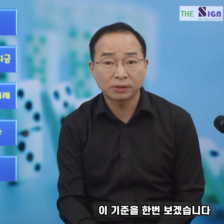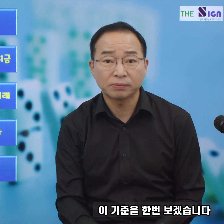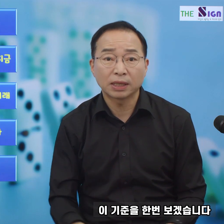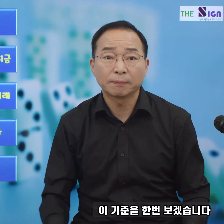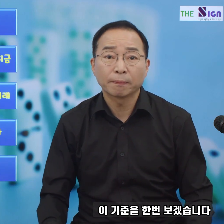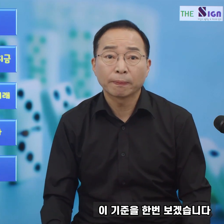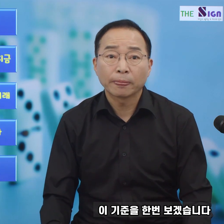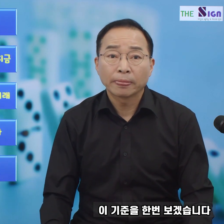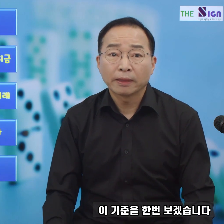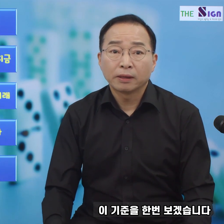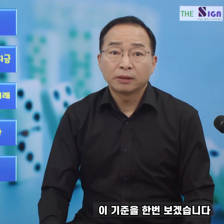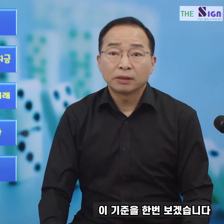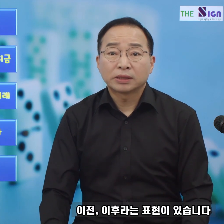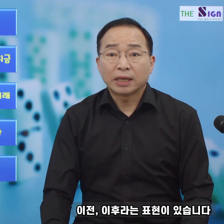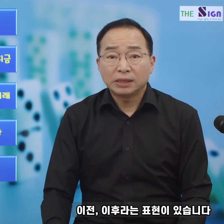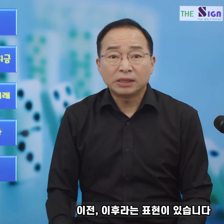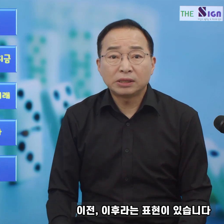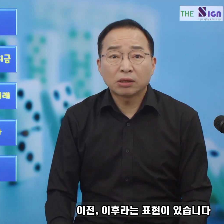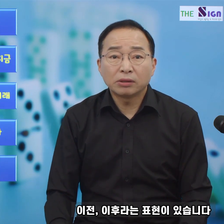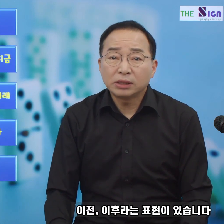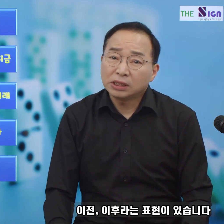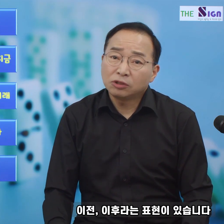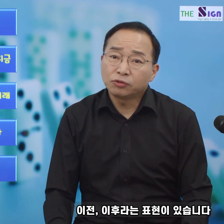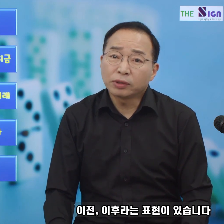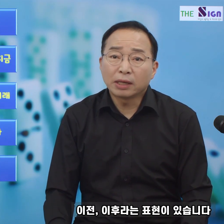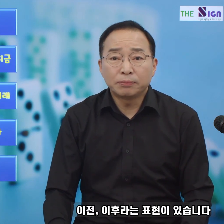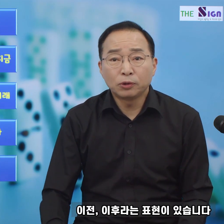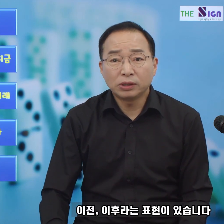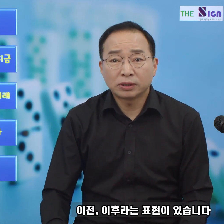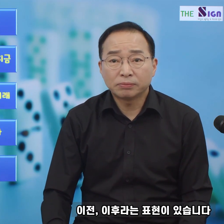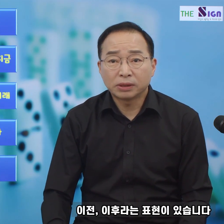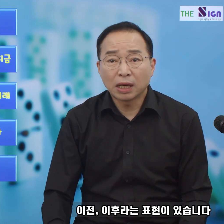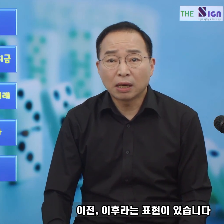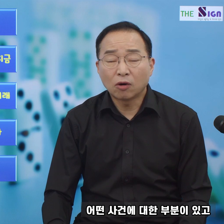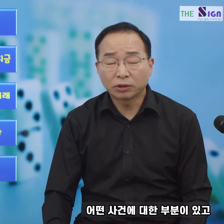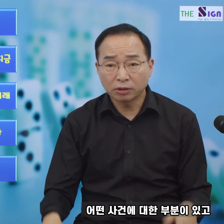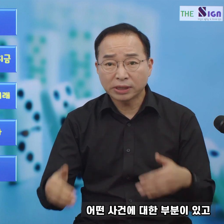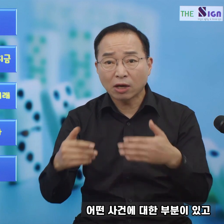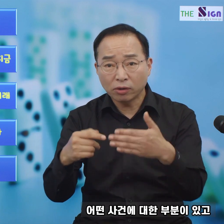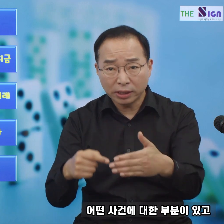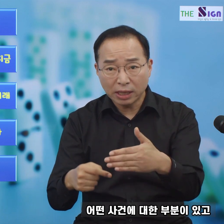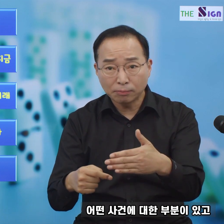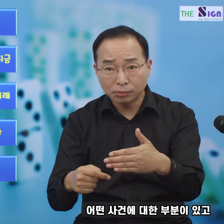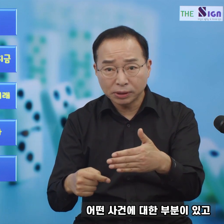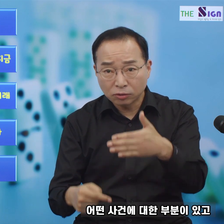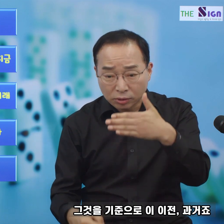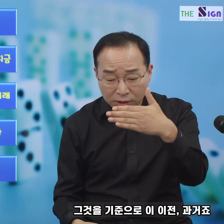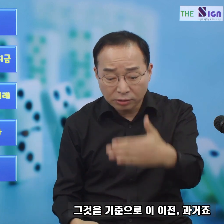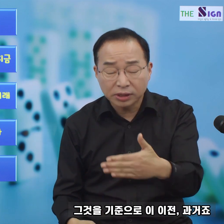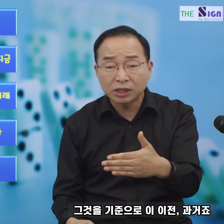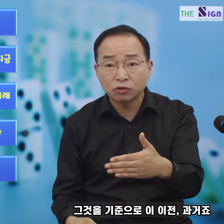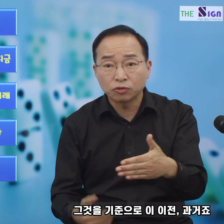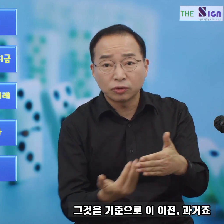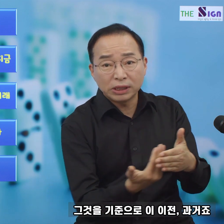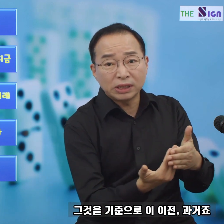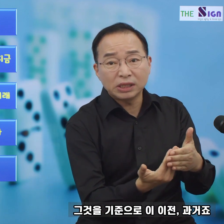보겠습니다. 자, 이전, 이후라는 표현이 있습니다. 어떤 사건에 대한 부분이 있고 그것을 기준으로